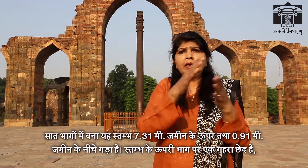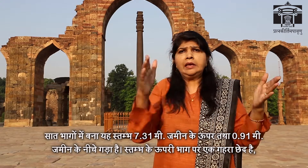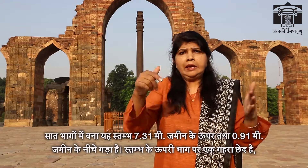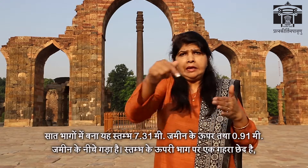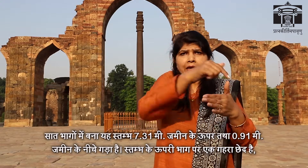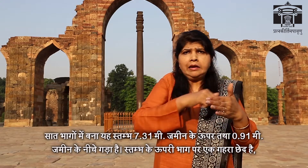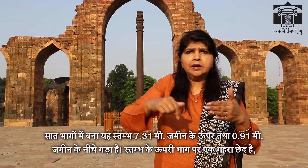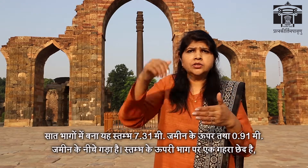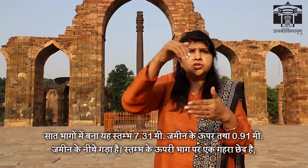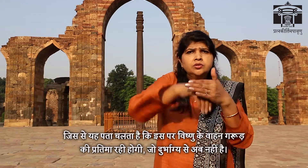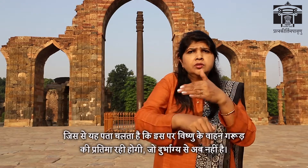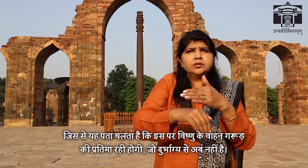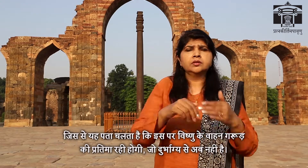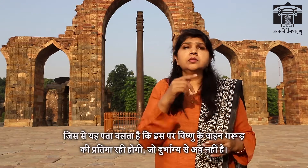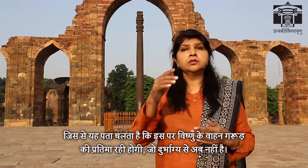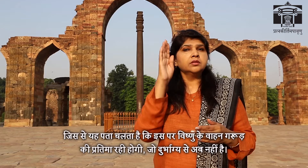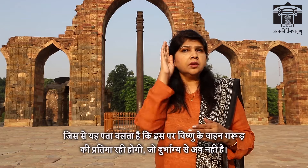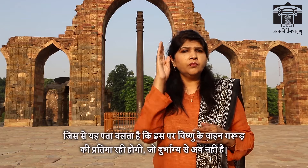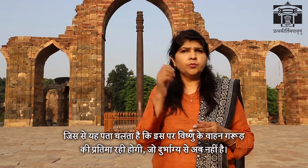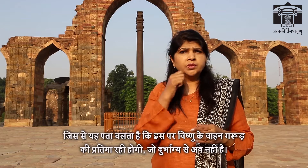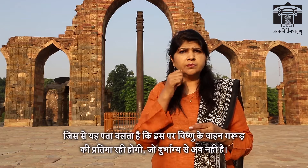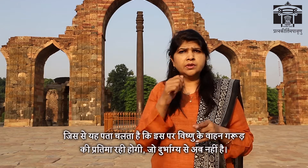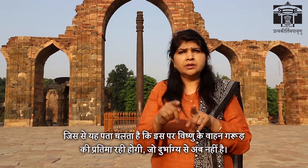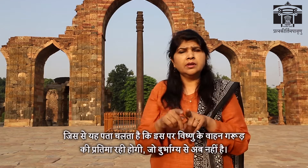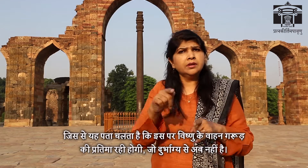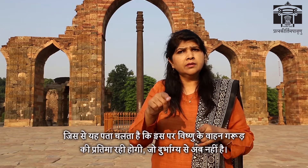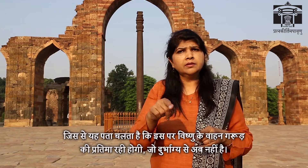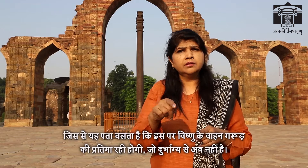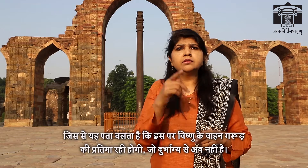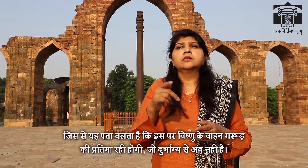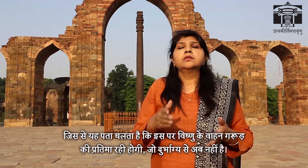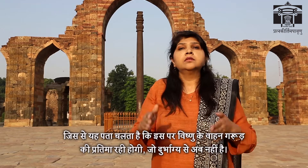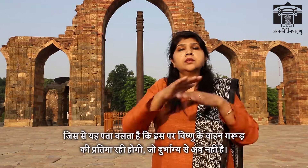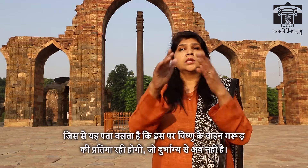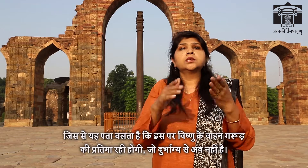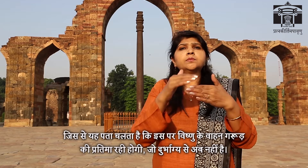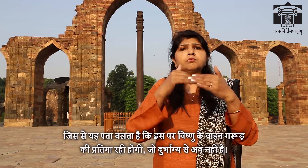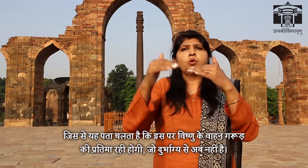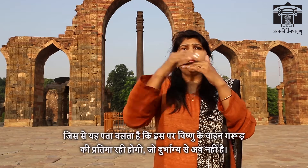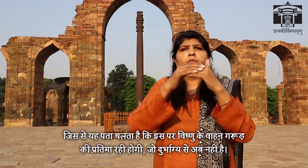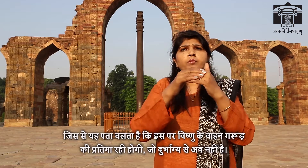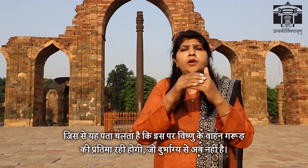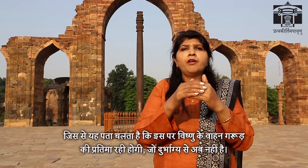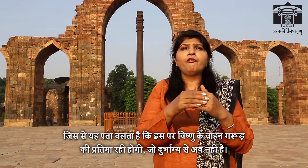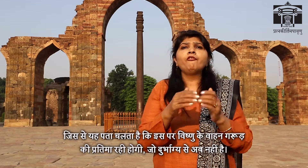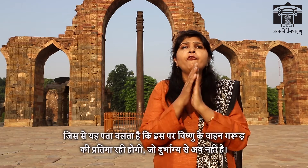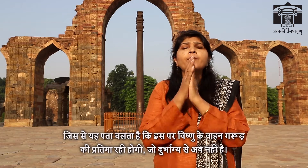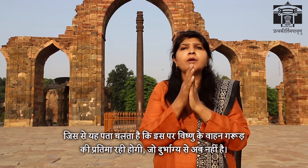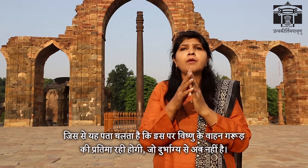है, जिससे यह पता चलता है कि इस पर विष्णु के वाहन गरुड़ की प्रतिमा रही